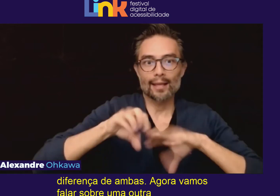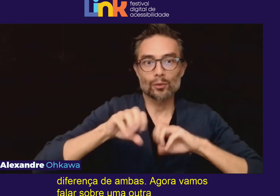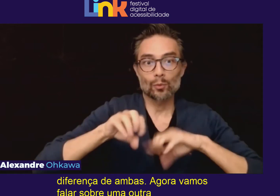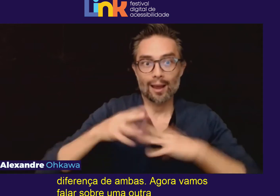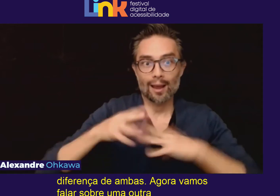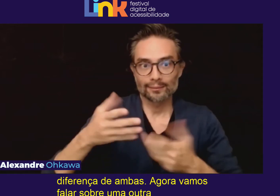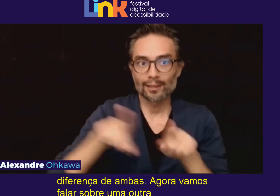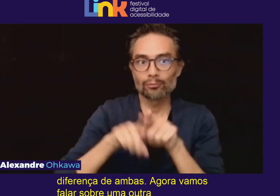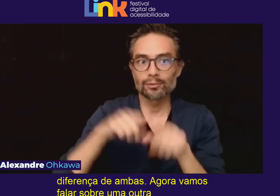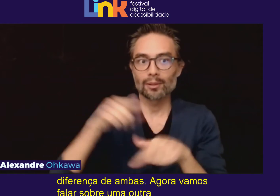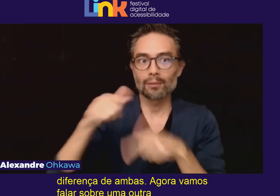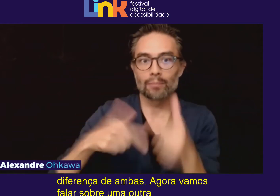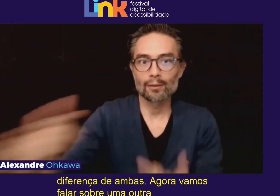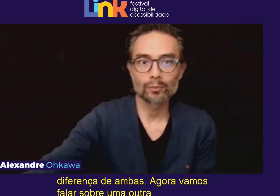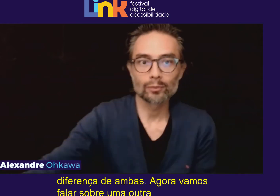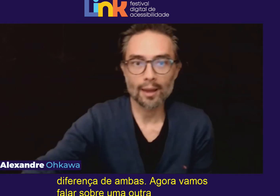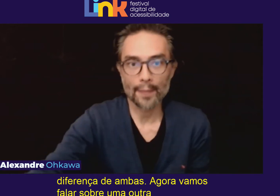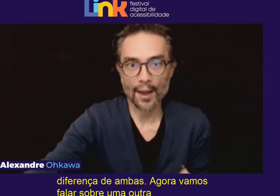Então, é sobre a